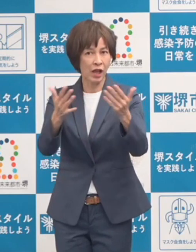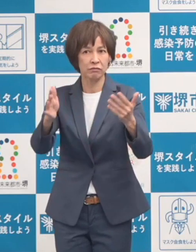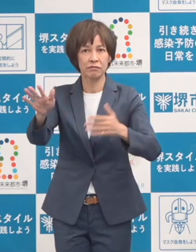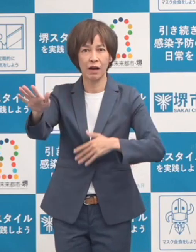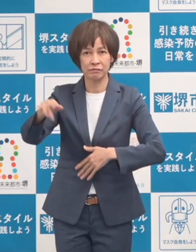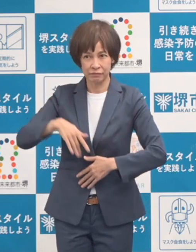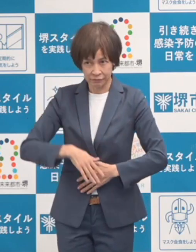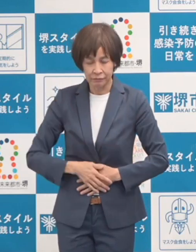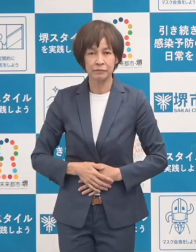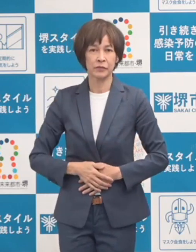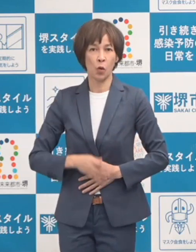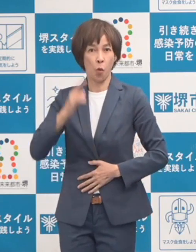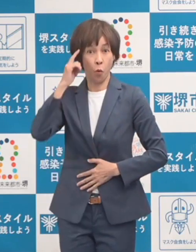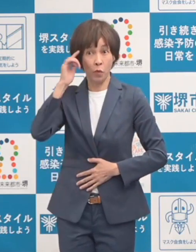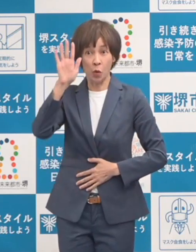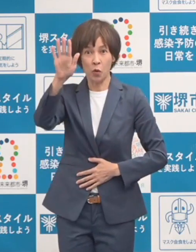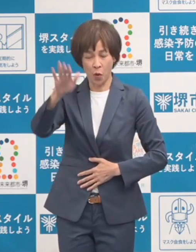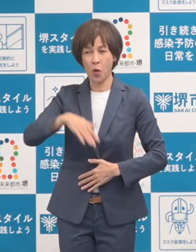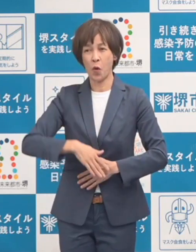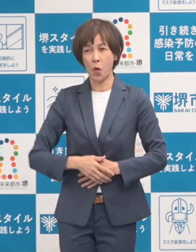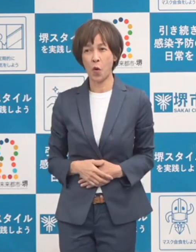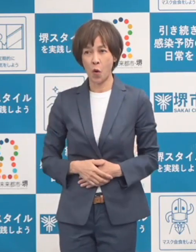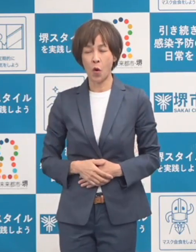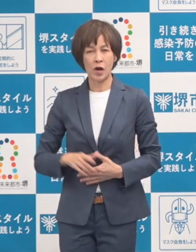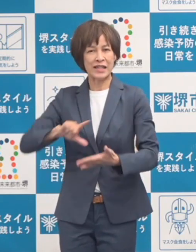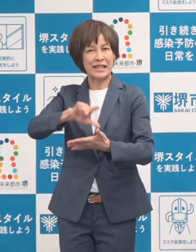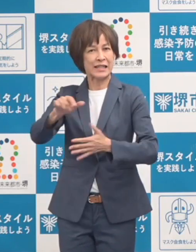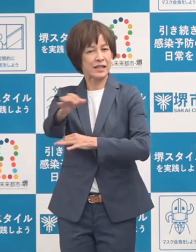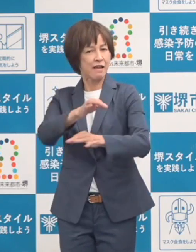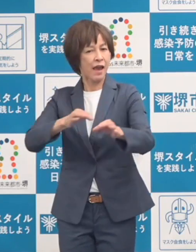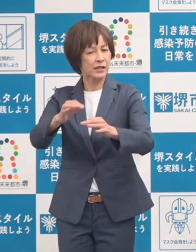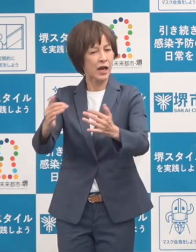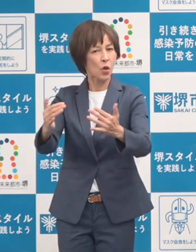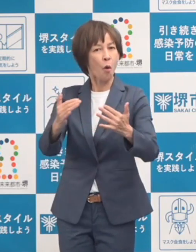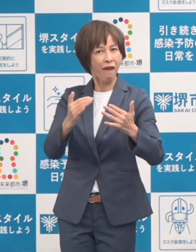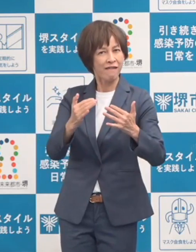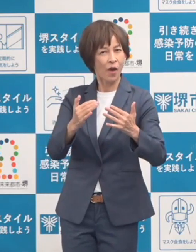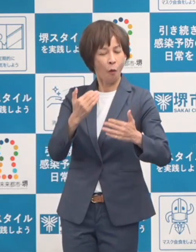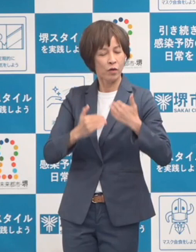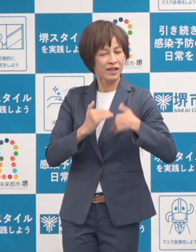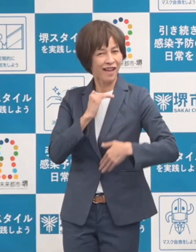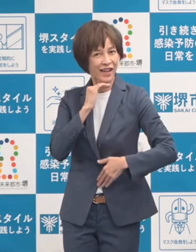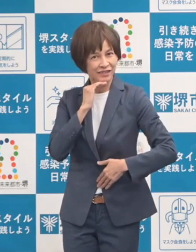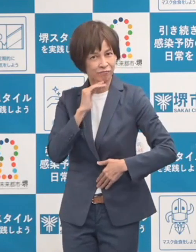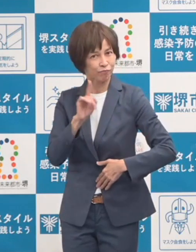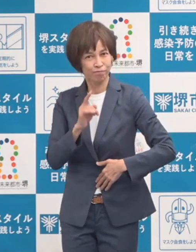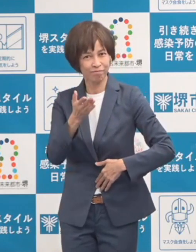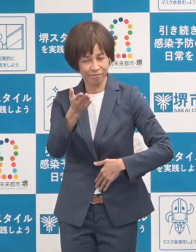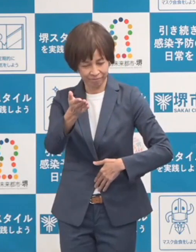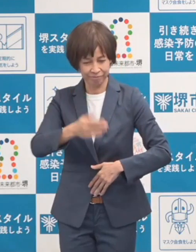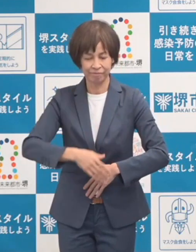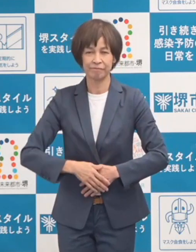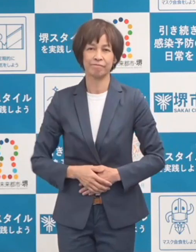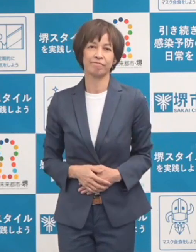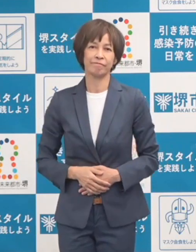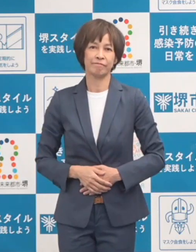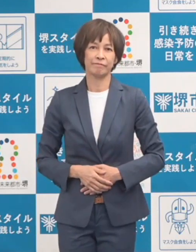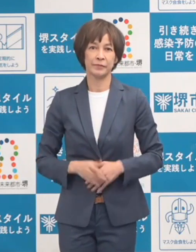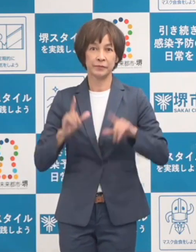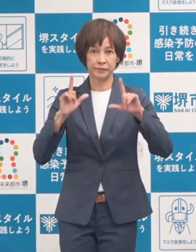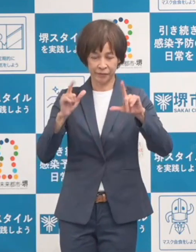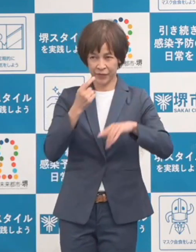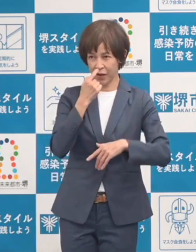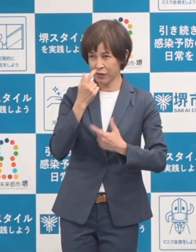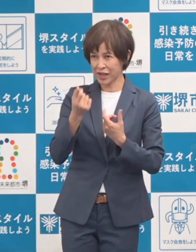いくものと思うんですけれども、地域経済への影響についてご期待をお聞かせいただけますでしょうか。 はい、